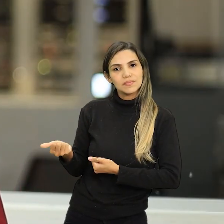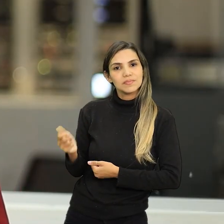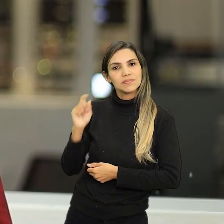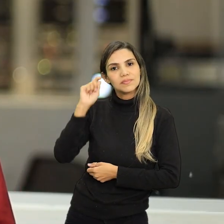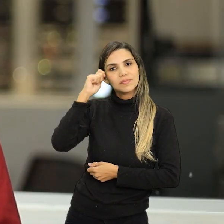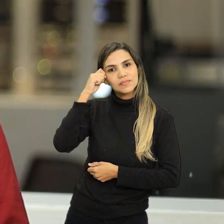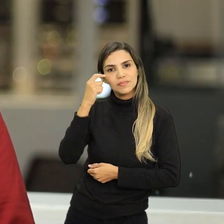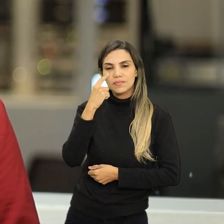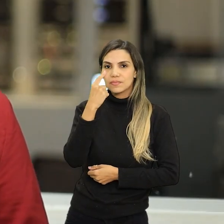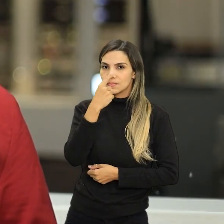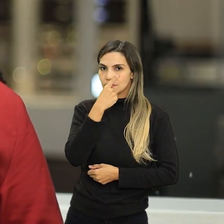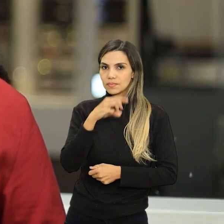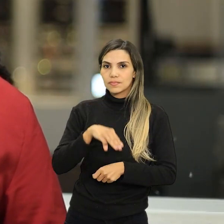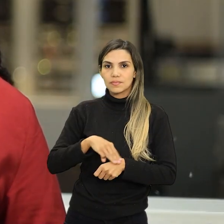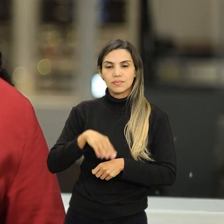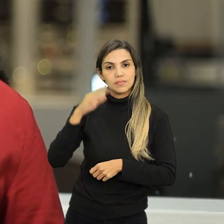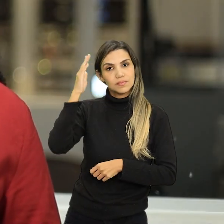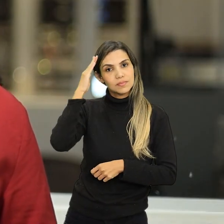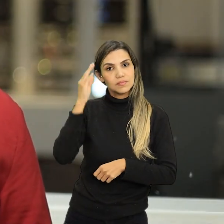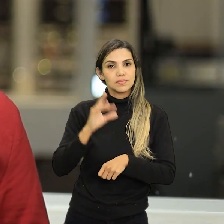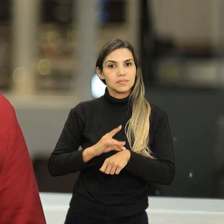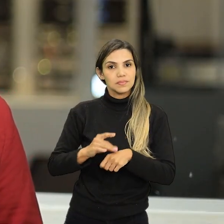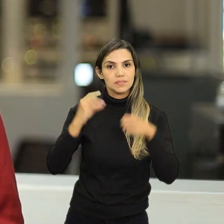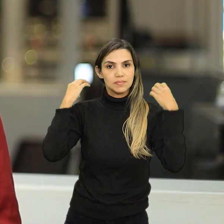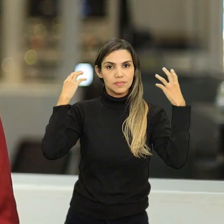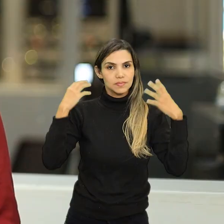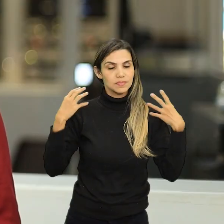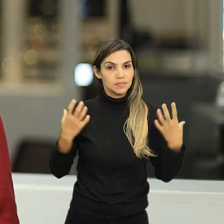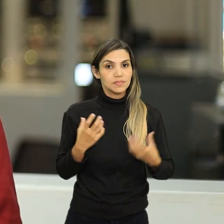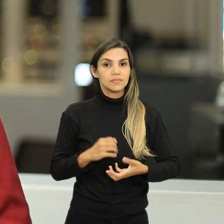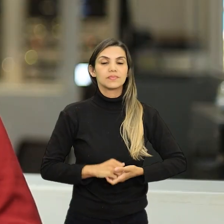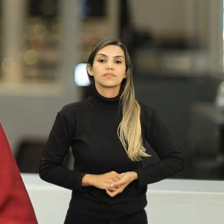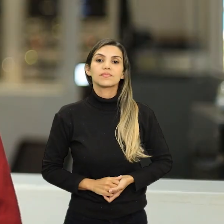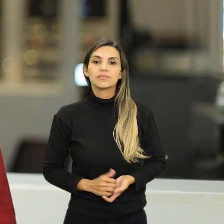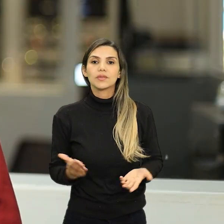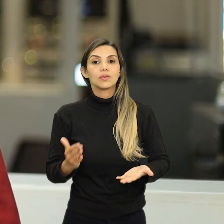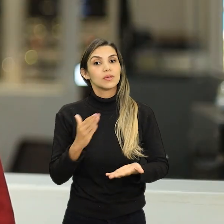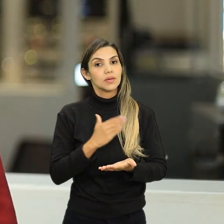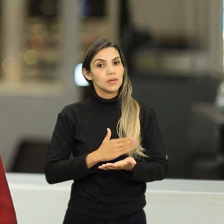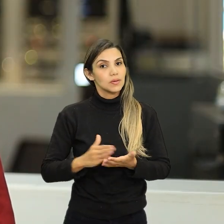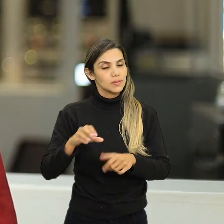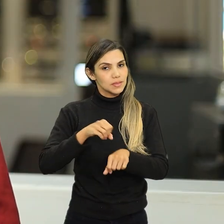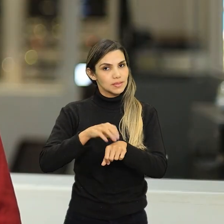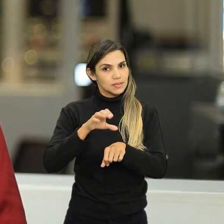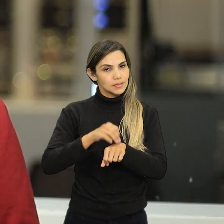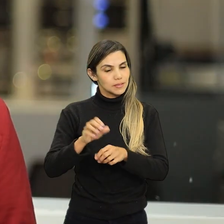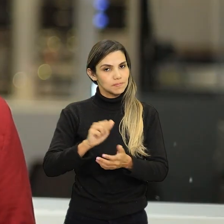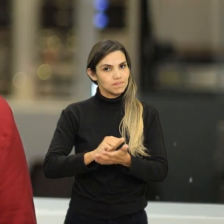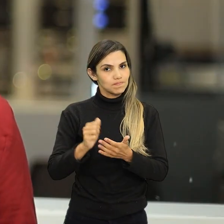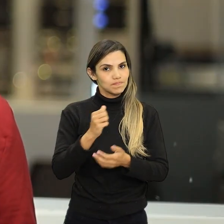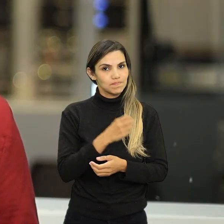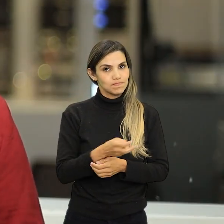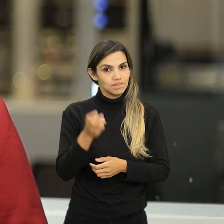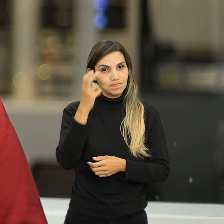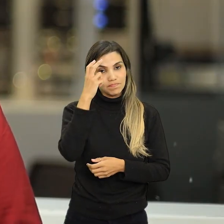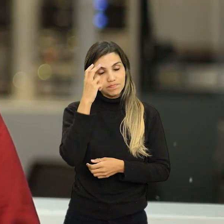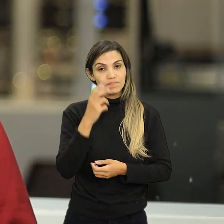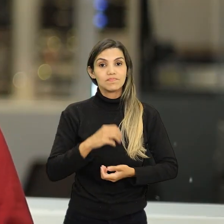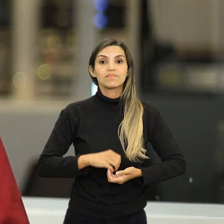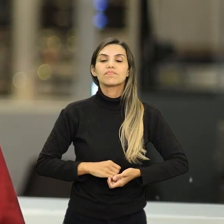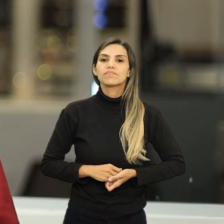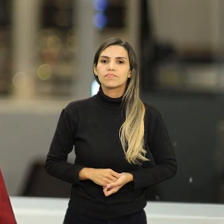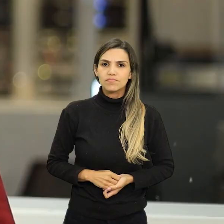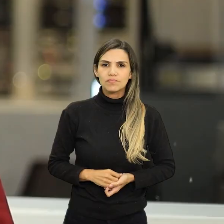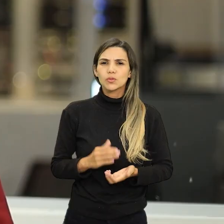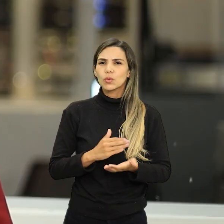olhos castanhos e cabelos pretos cacheados. E começa agora mais uma agenda de eventos. Começamos a nossa agenda com